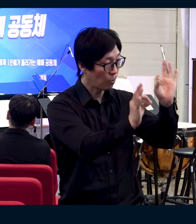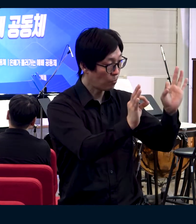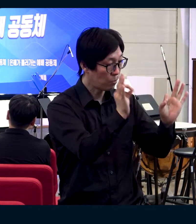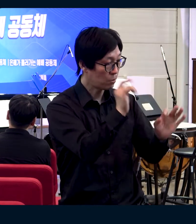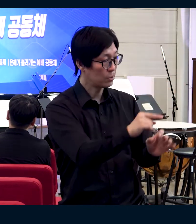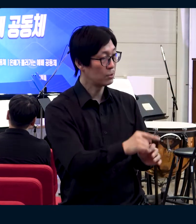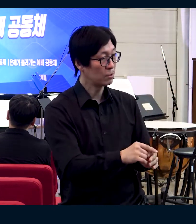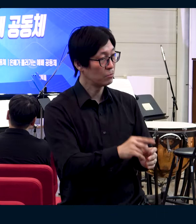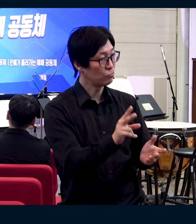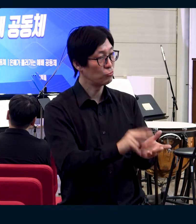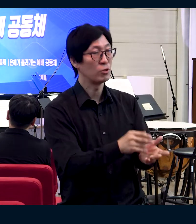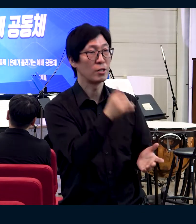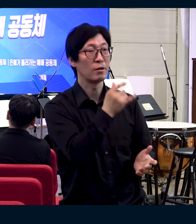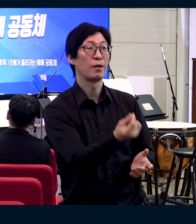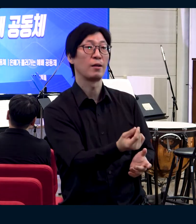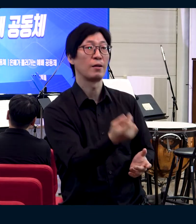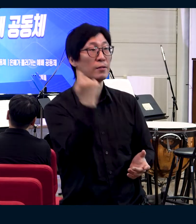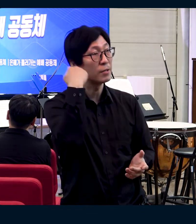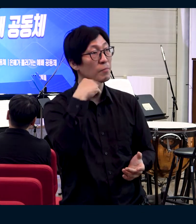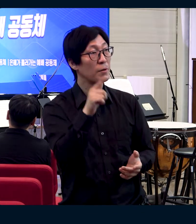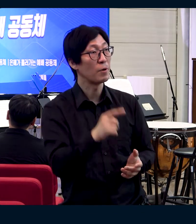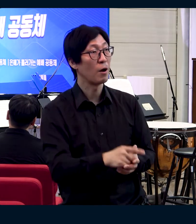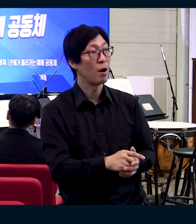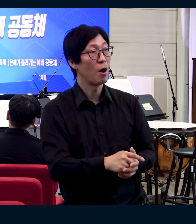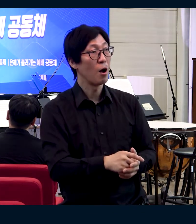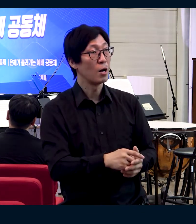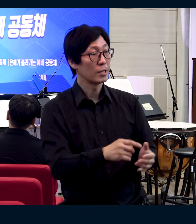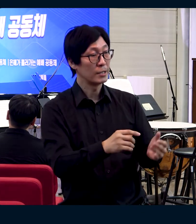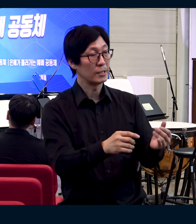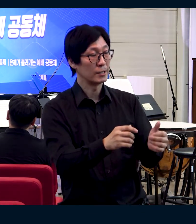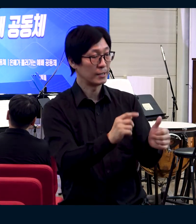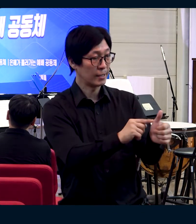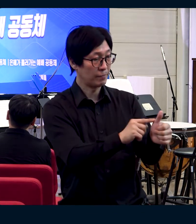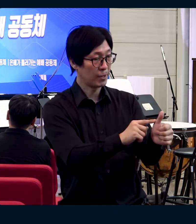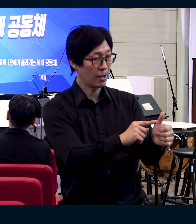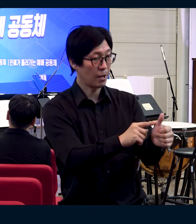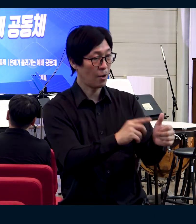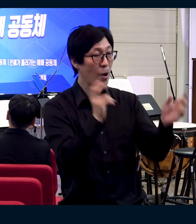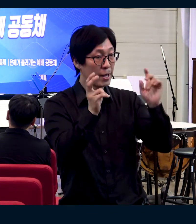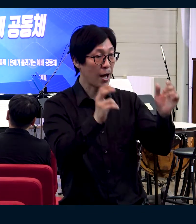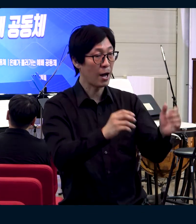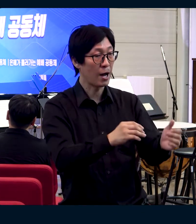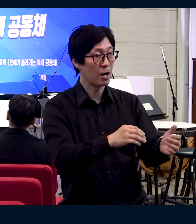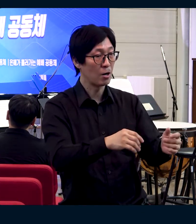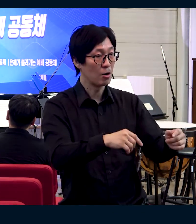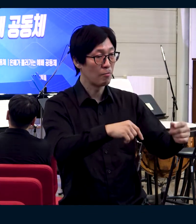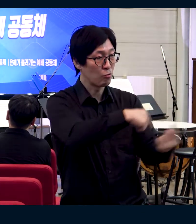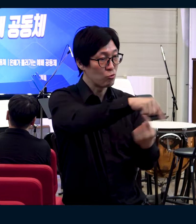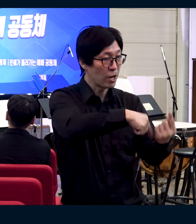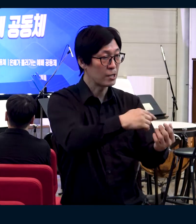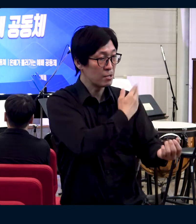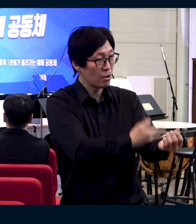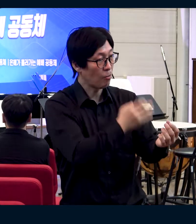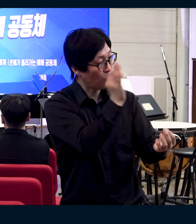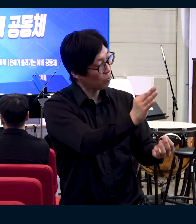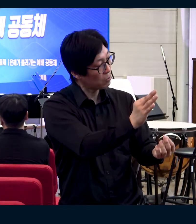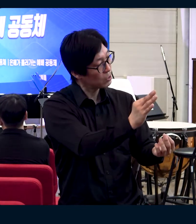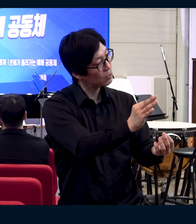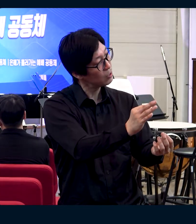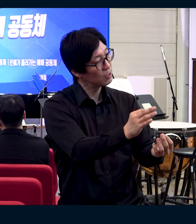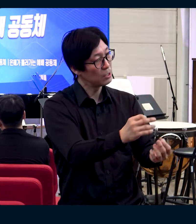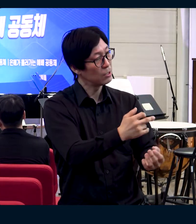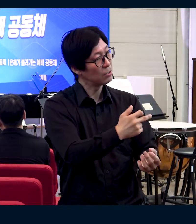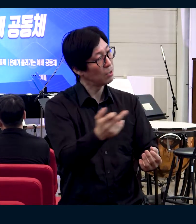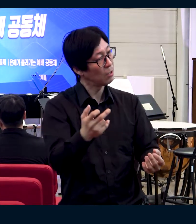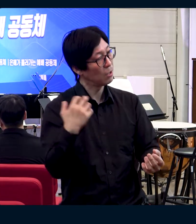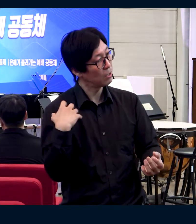그 집사님이 감당하기에는 너무 어려운, 그러니까 그 집사님 능력을 벗어난 그런